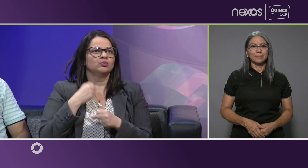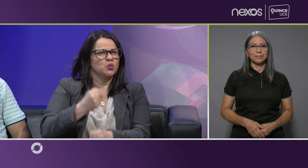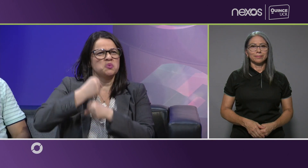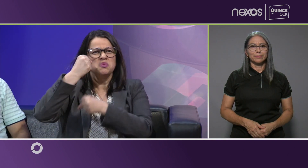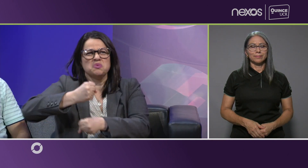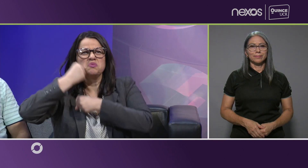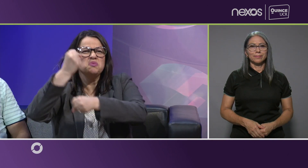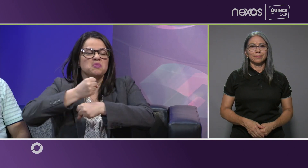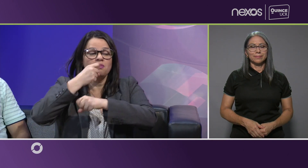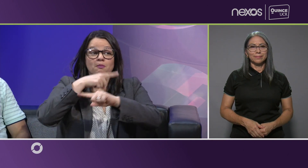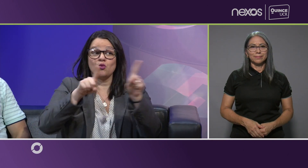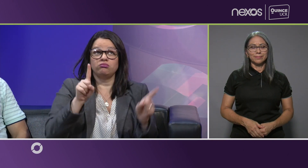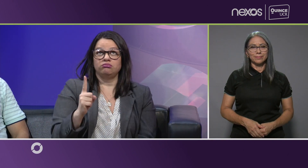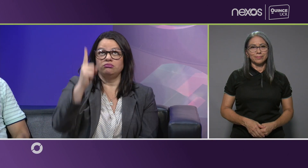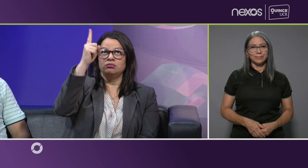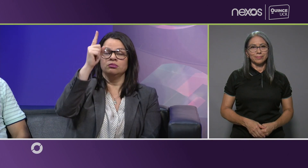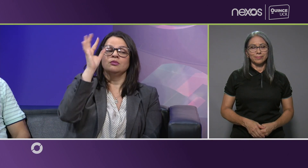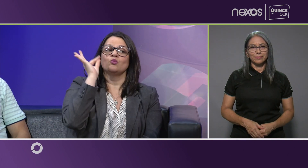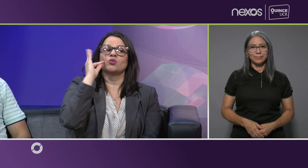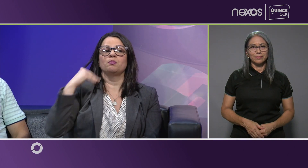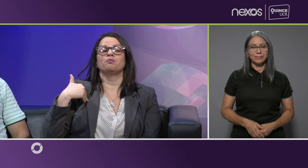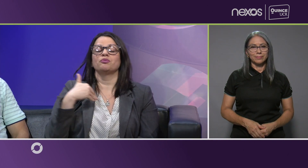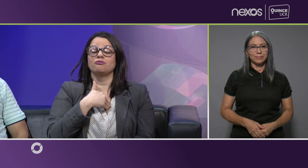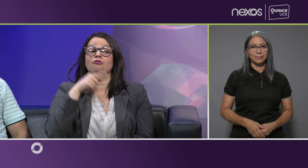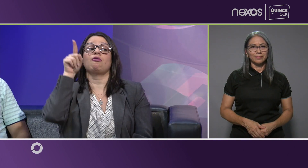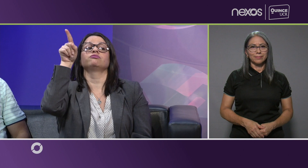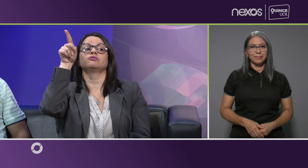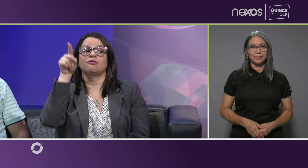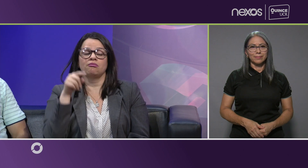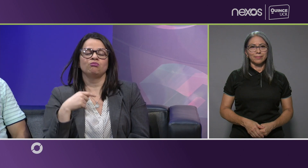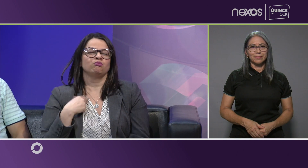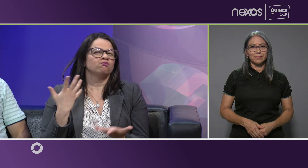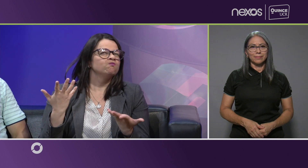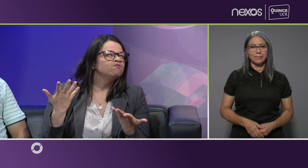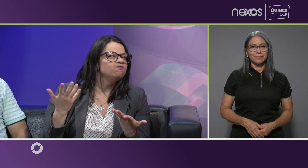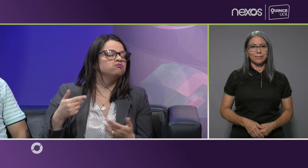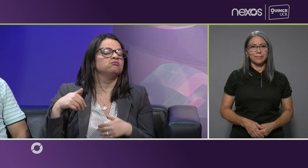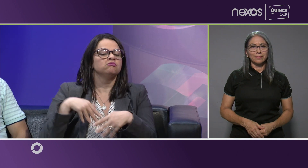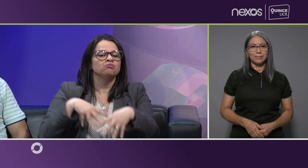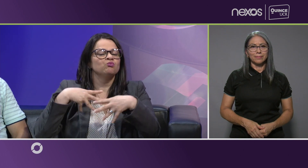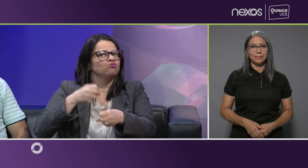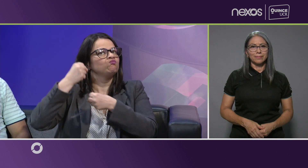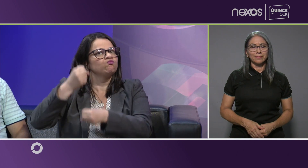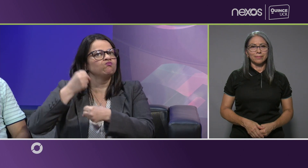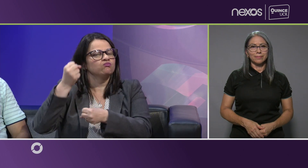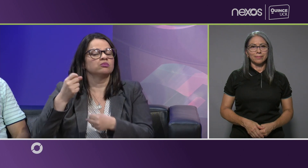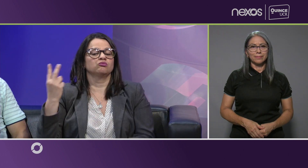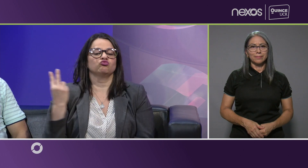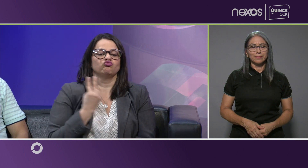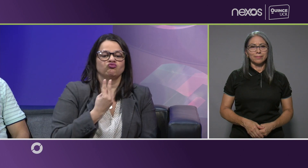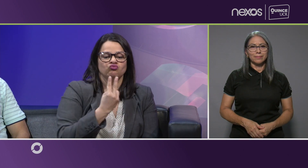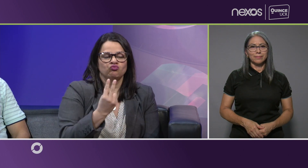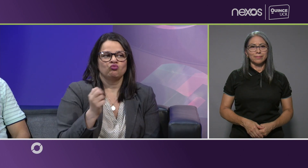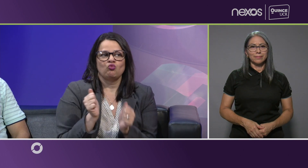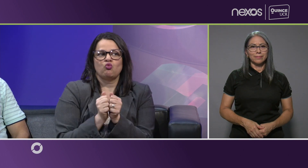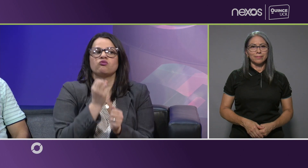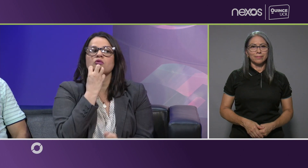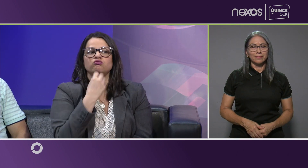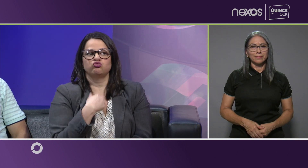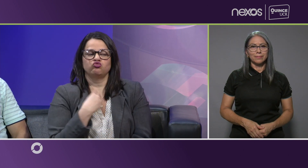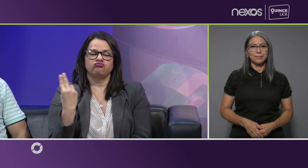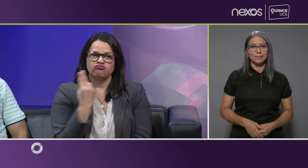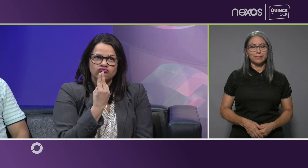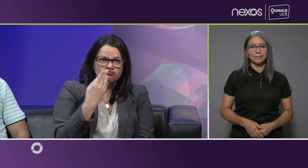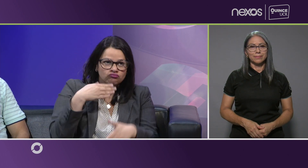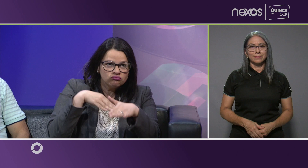cuando llegamos al MEP, arriba estaba la ministra y nosotros estábamos abajo